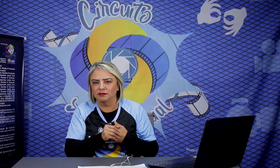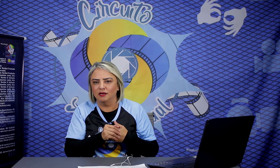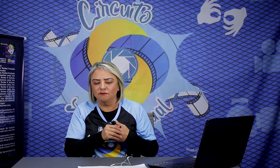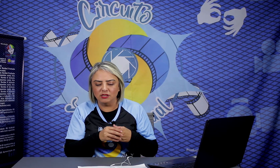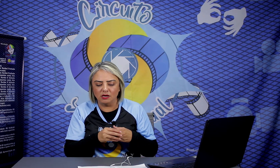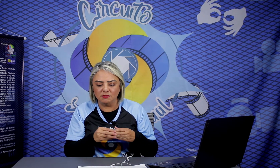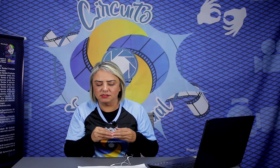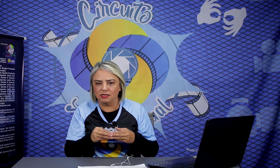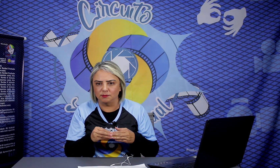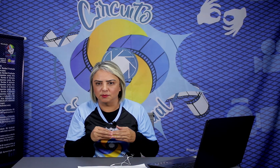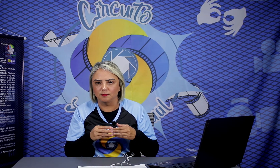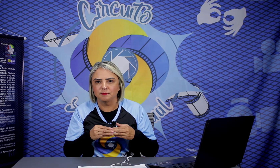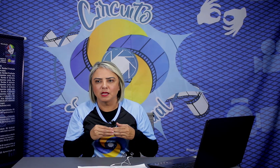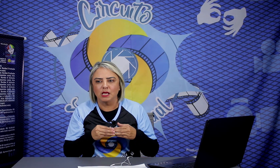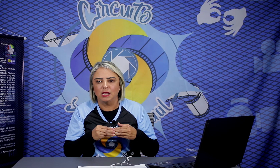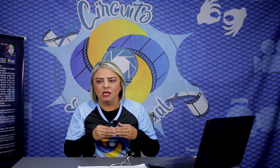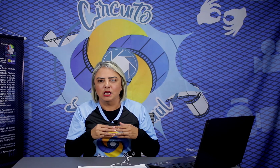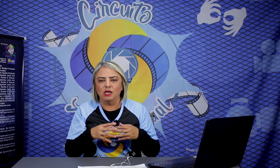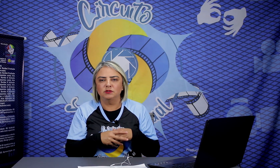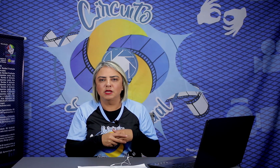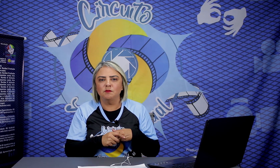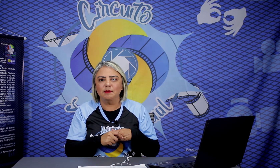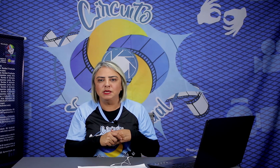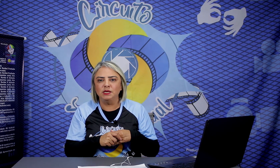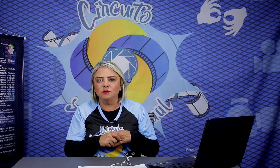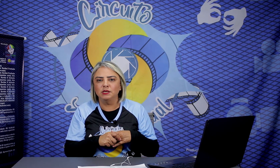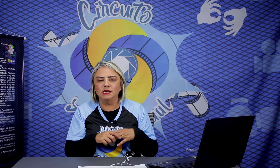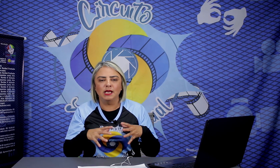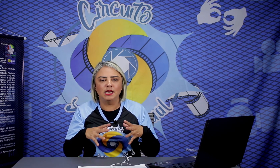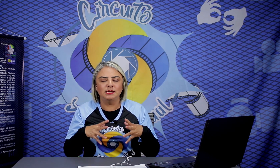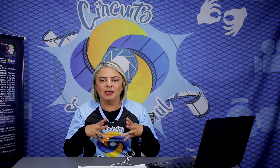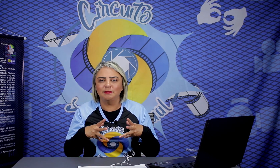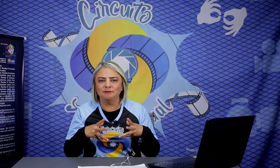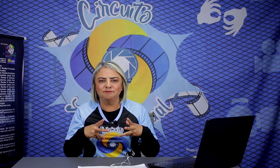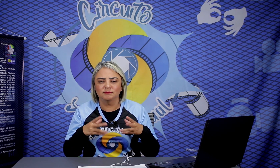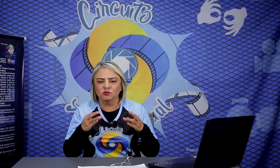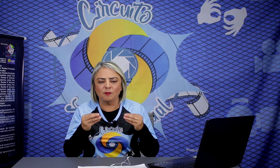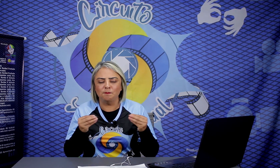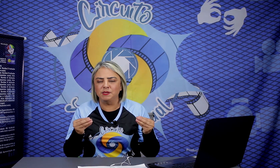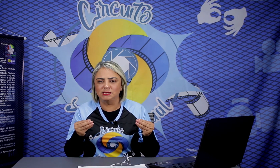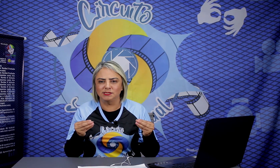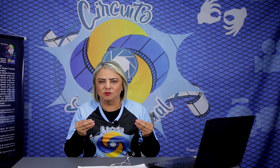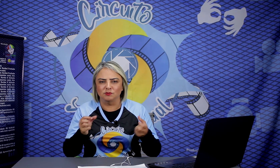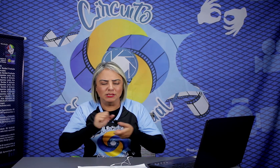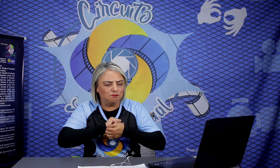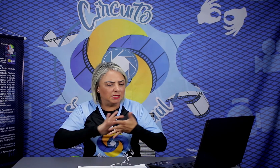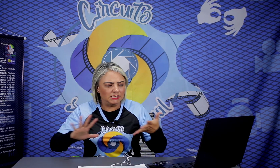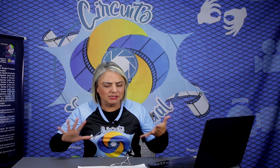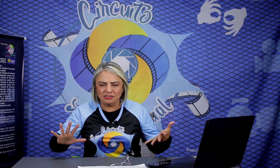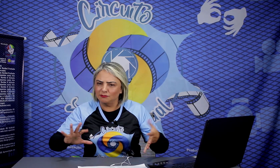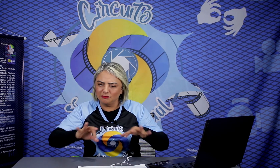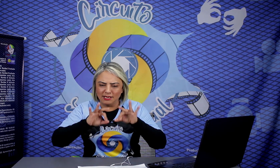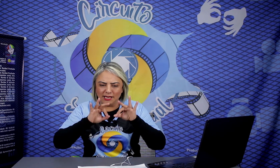Vou dar um exemplo. Eu tenho um amigo que ele é topíssimo, librista, o